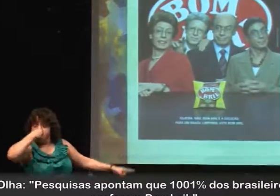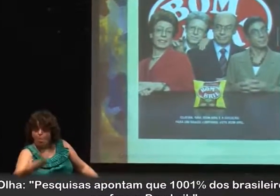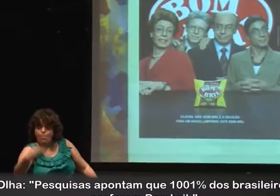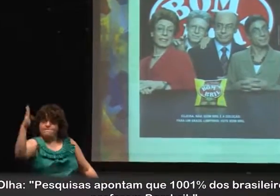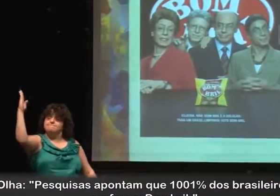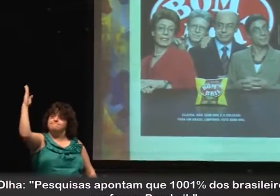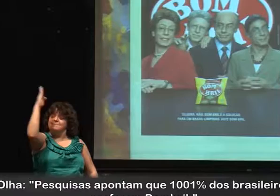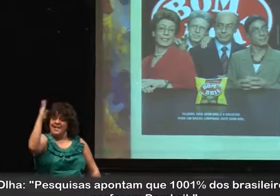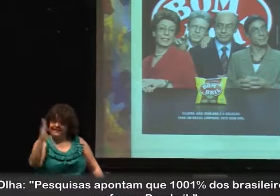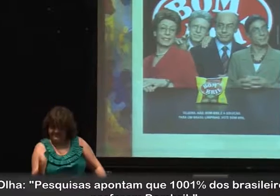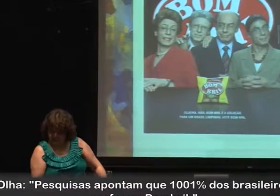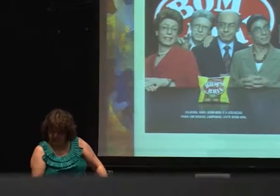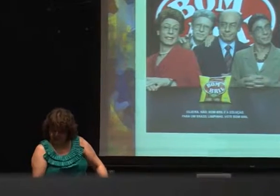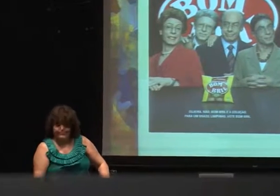preferem bombril.